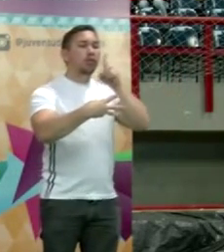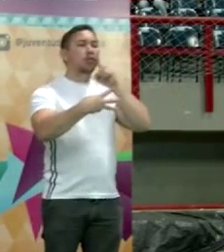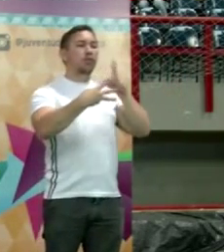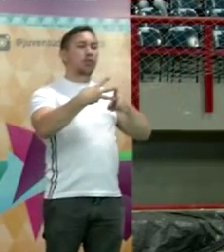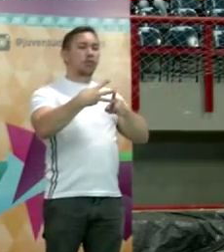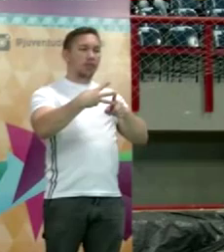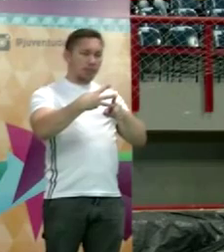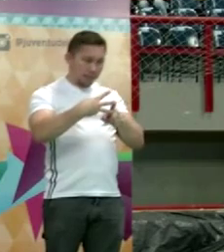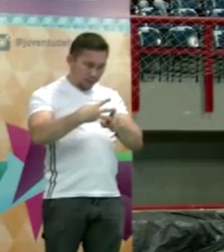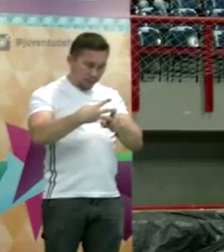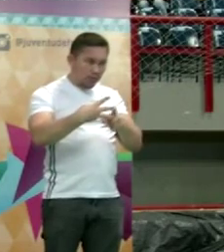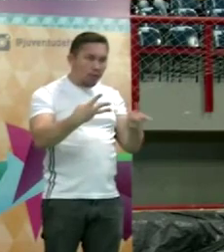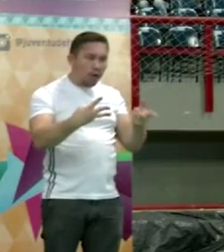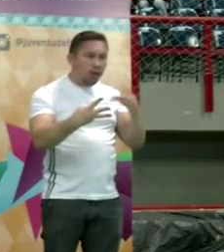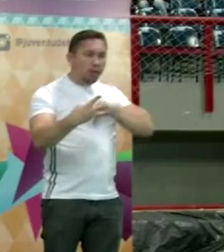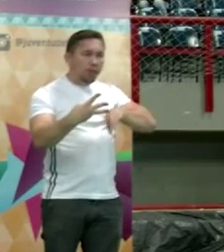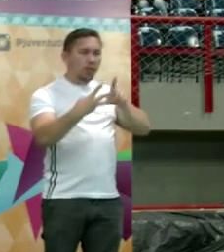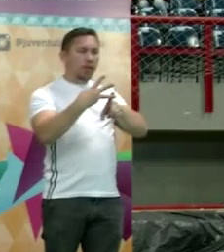Unidos.